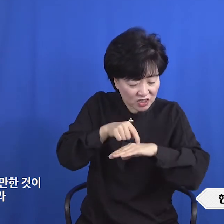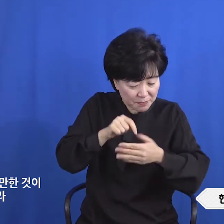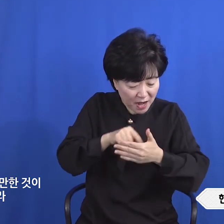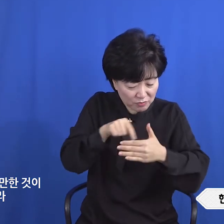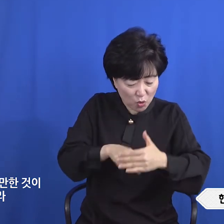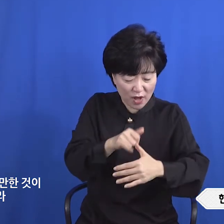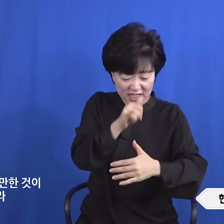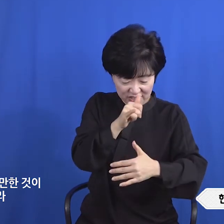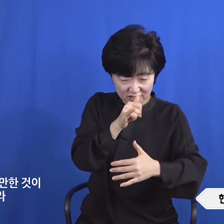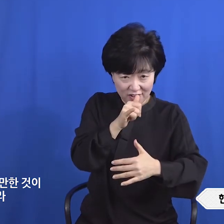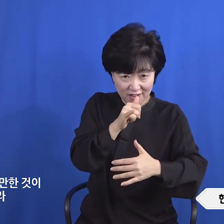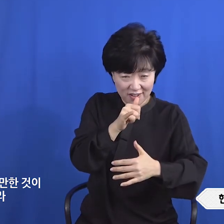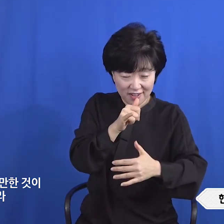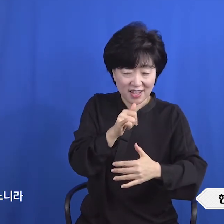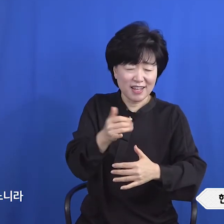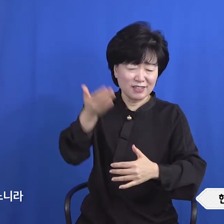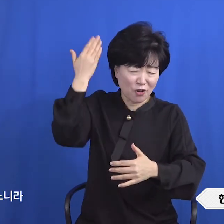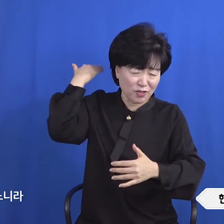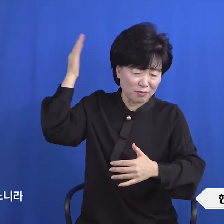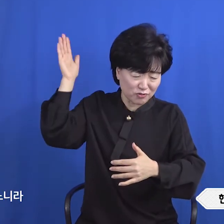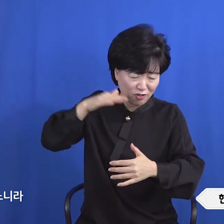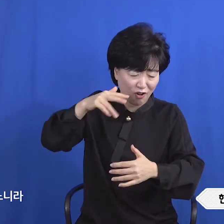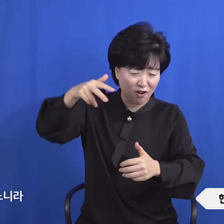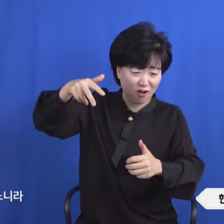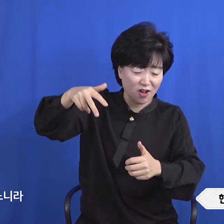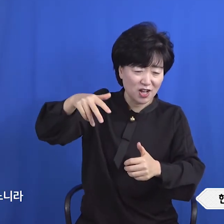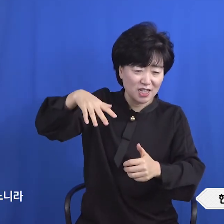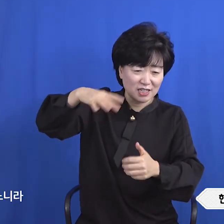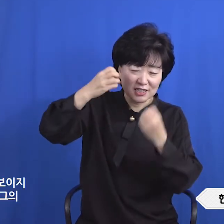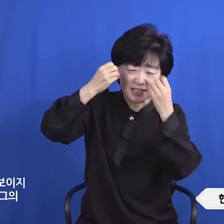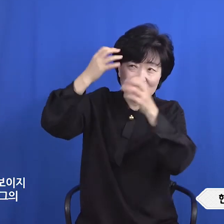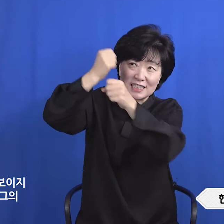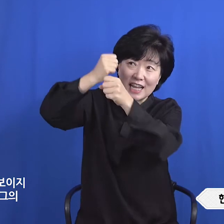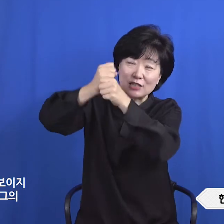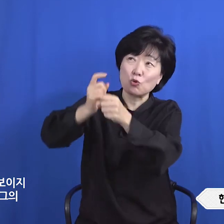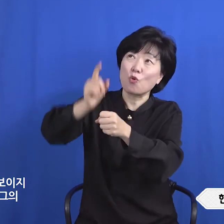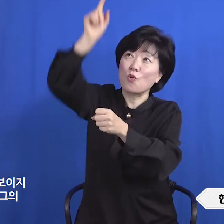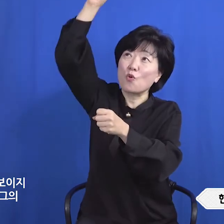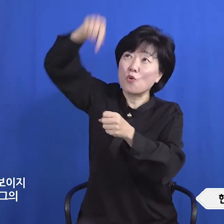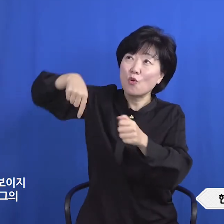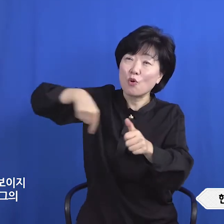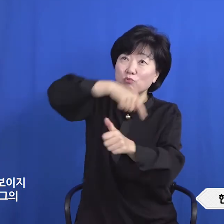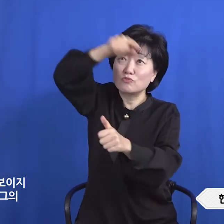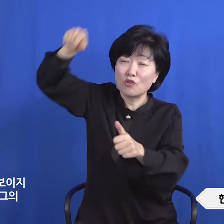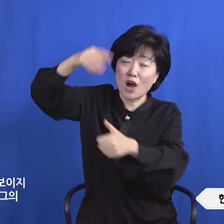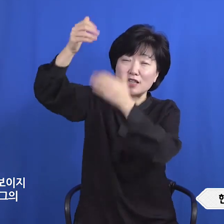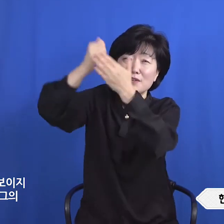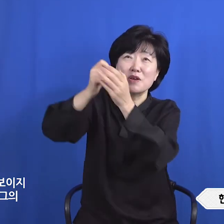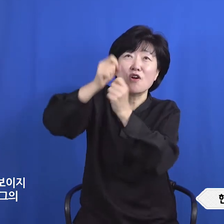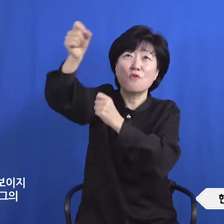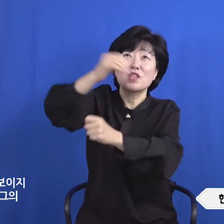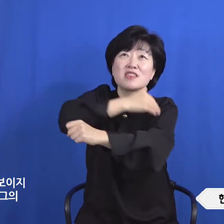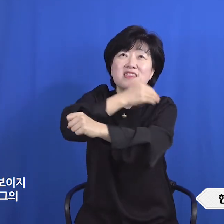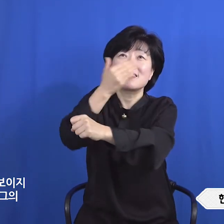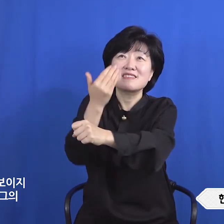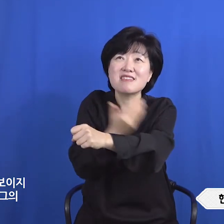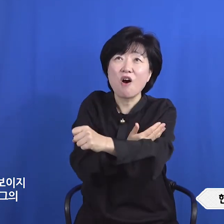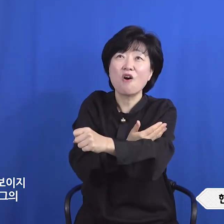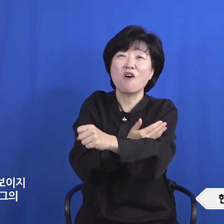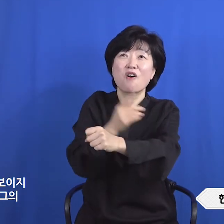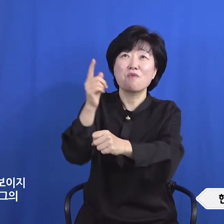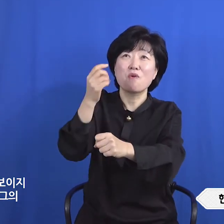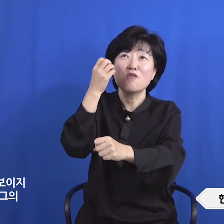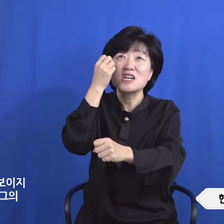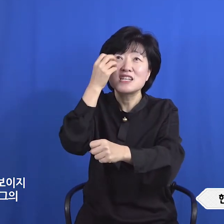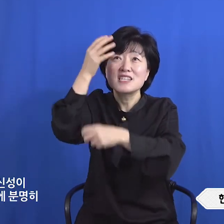보이셨느니라. 창세로부터 그의 보이지 아니하는 것들 곧 그의 영원하신 능력과 신성이 그가 만드신